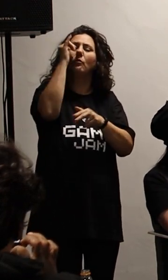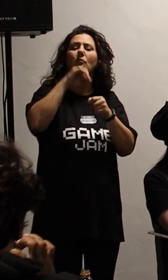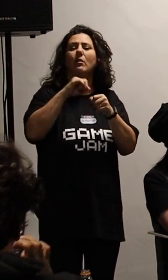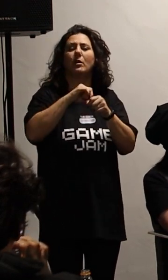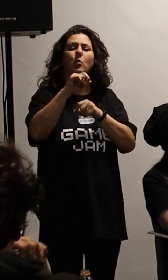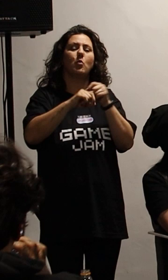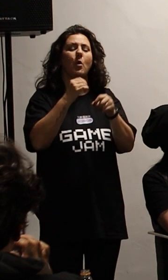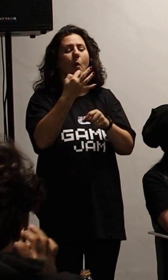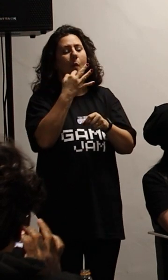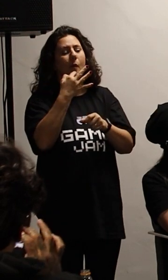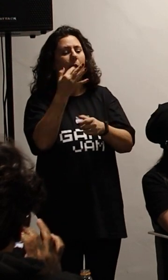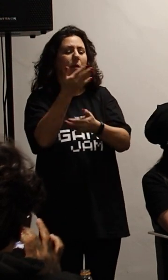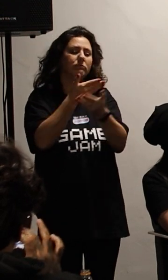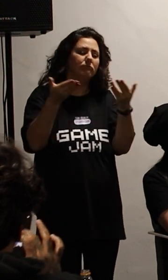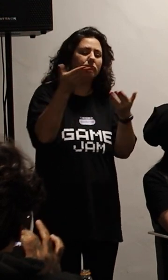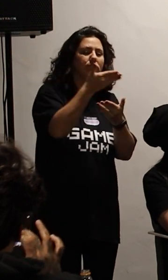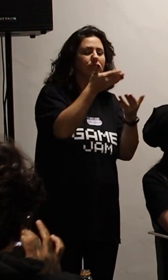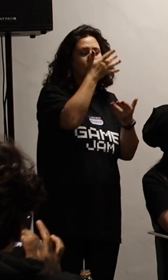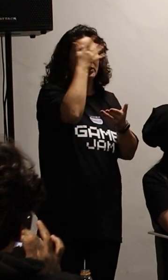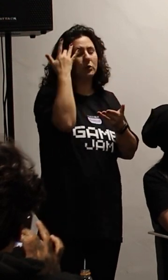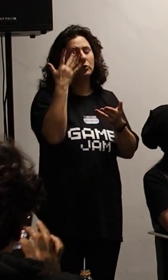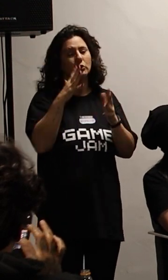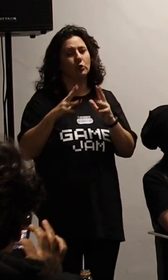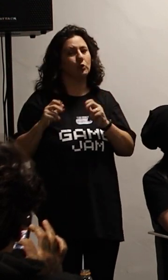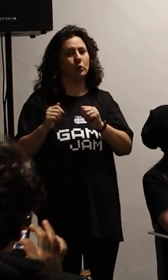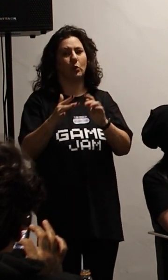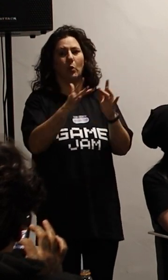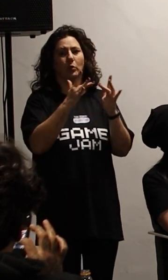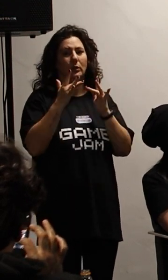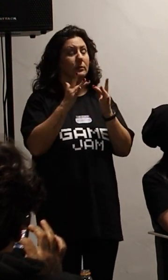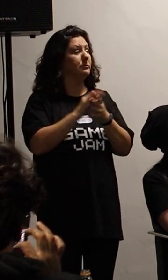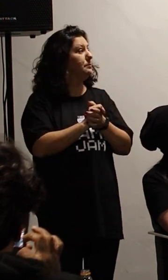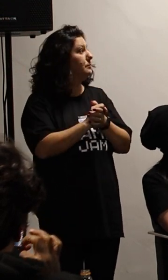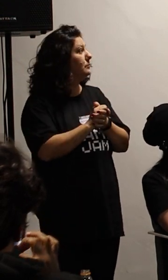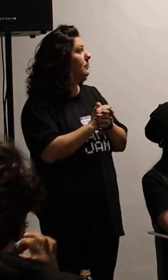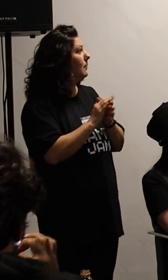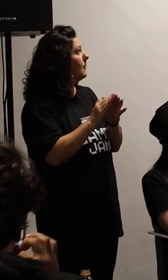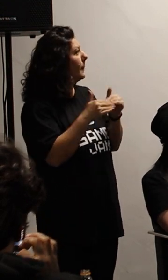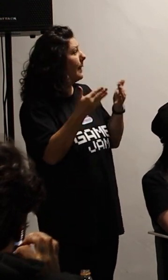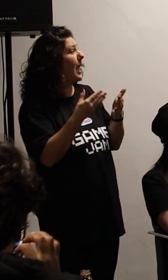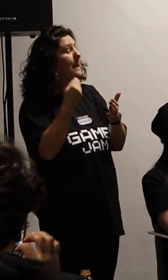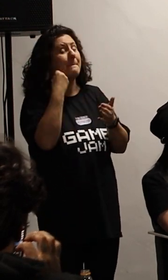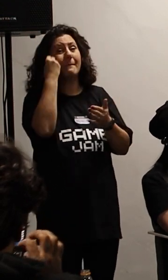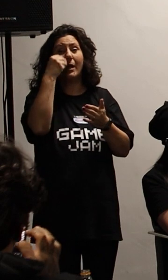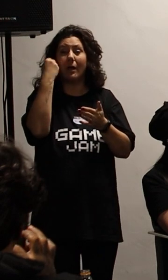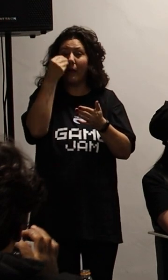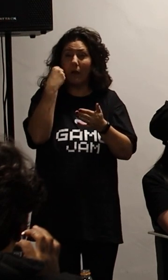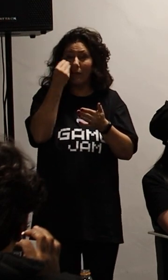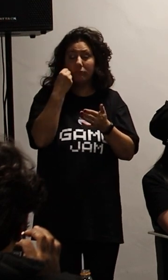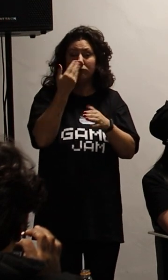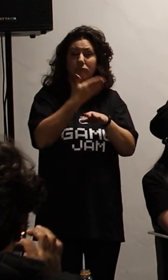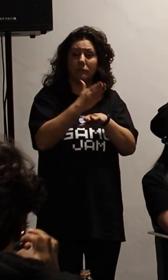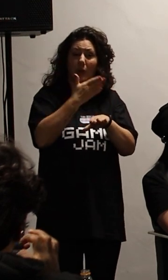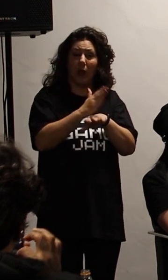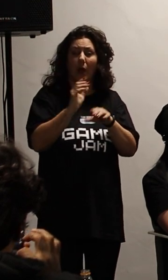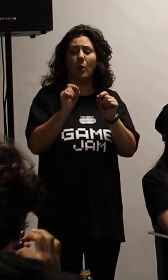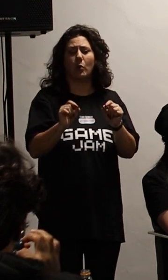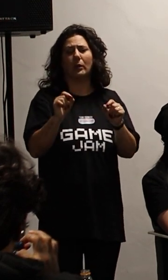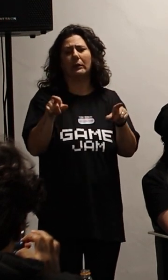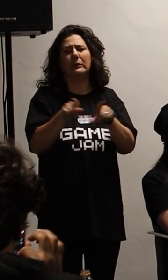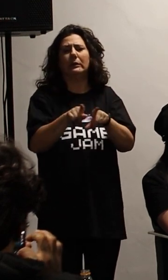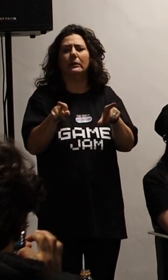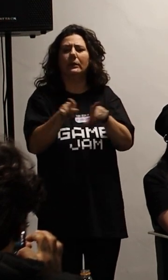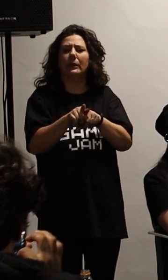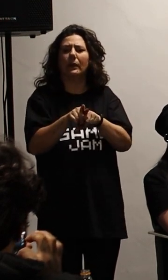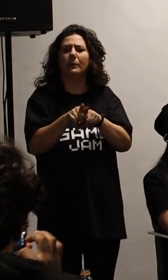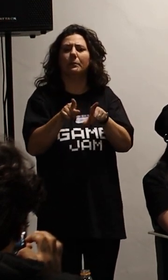né? Criar ali uma rede, né, de contatos. Bom, a experiência prática, né? Também, porque a Game